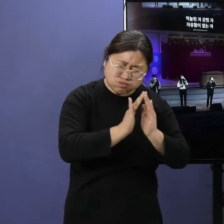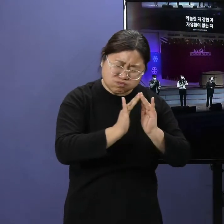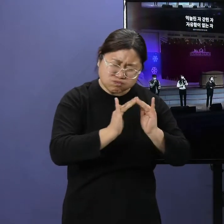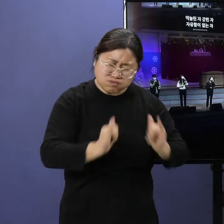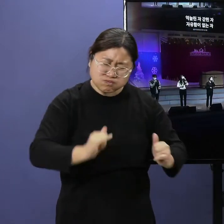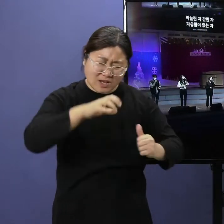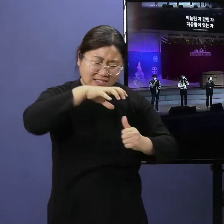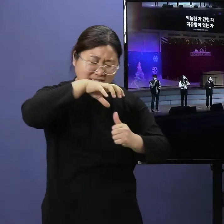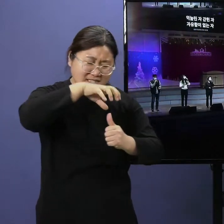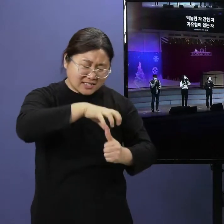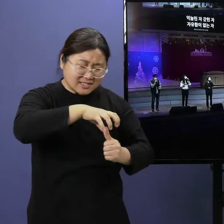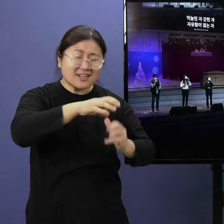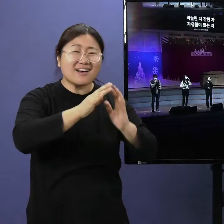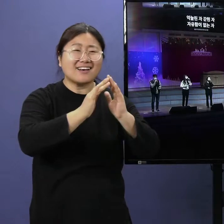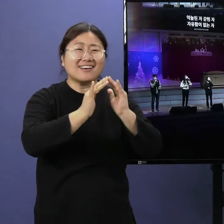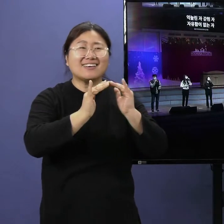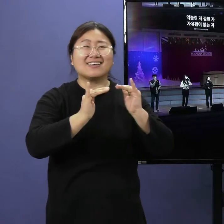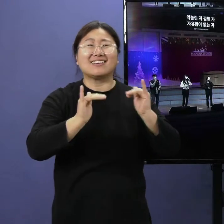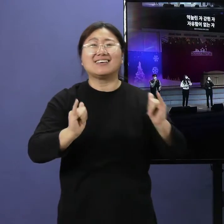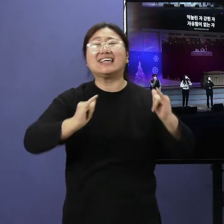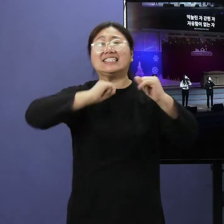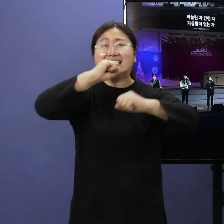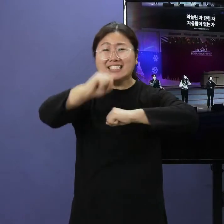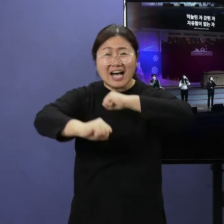억눌린 자가 진정,